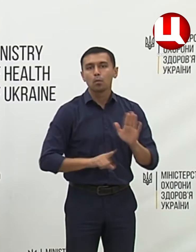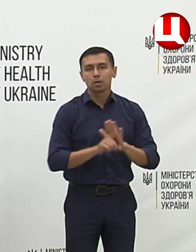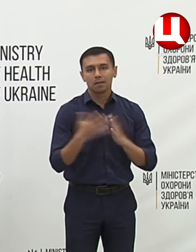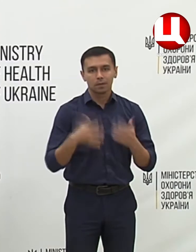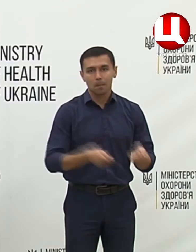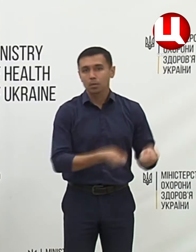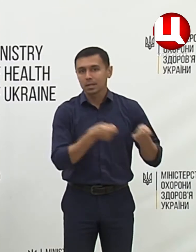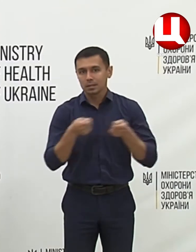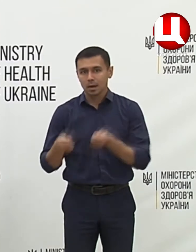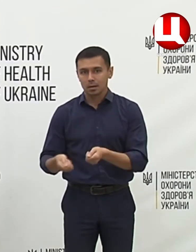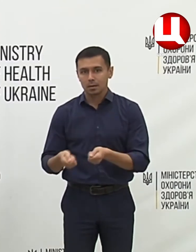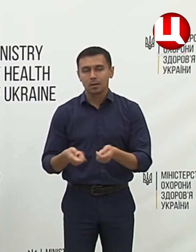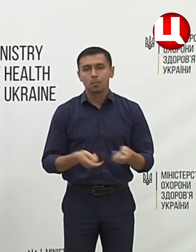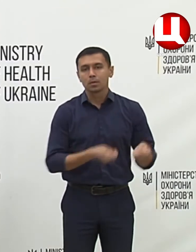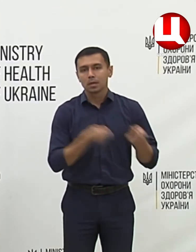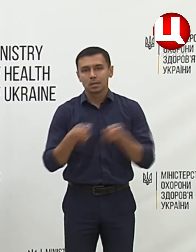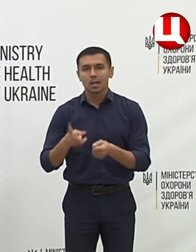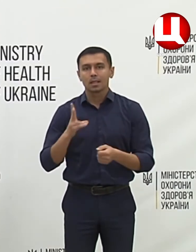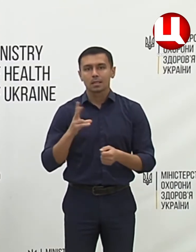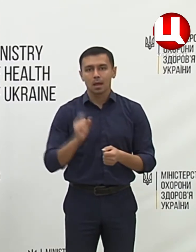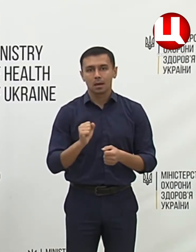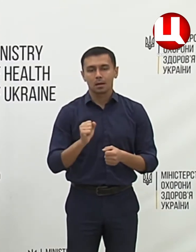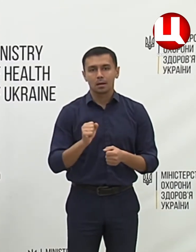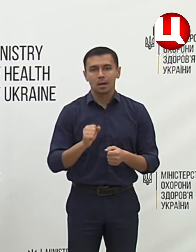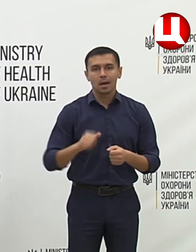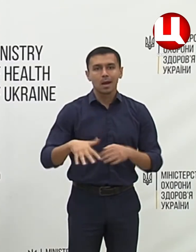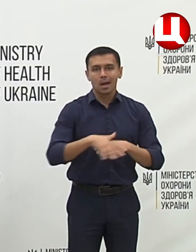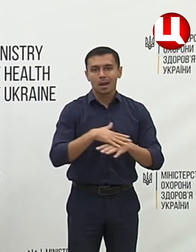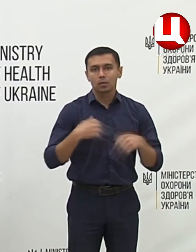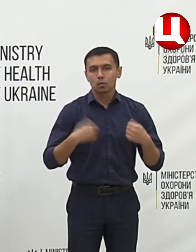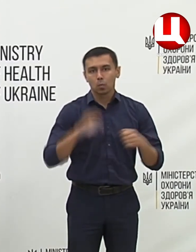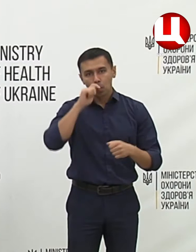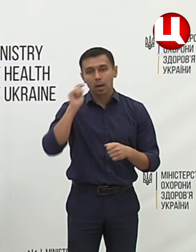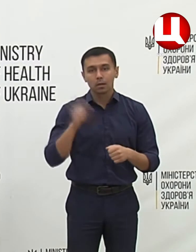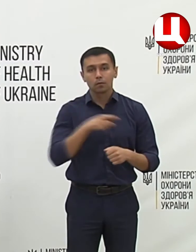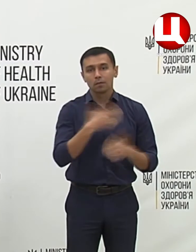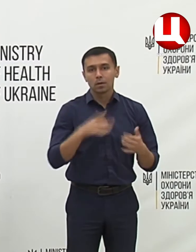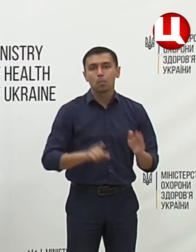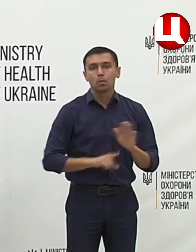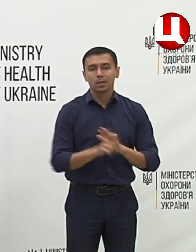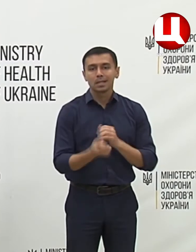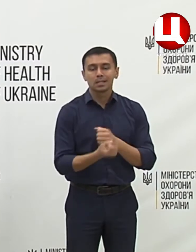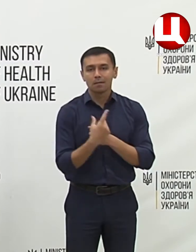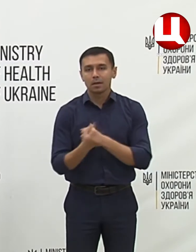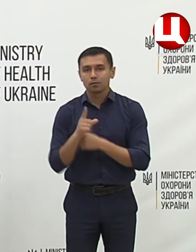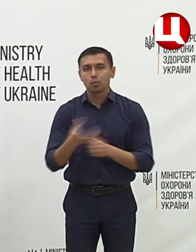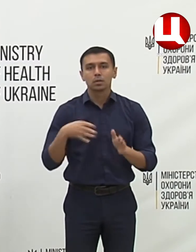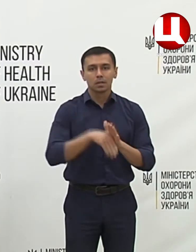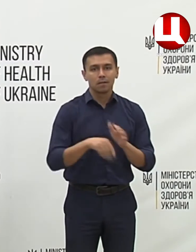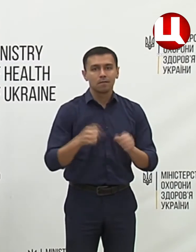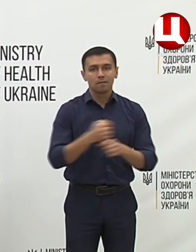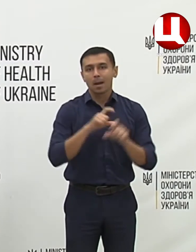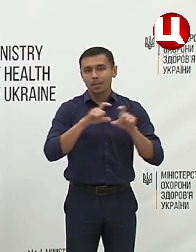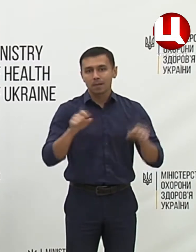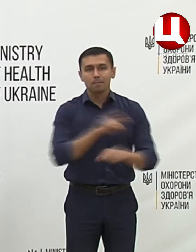вже постачання на ринок України. Вони вже почали з'являтися, в тому числі і в аптеках,